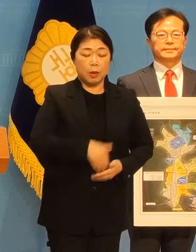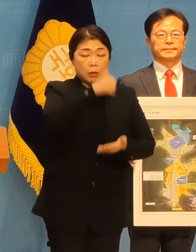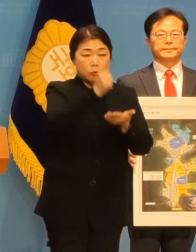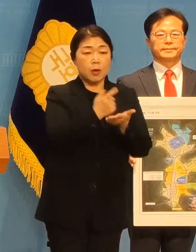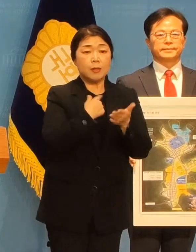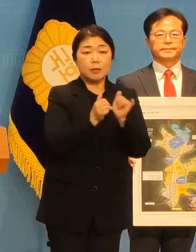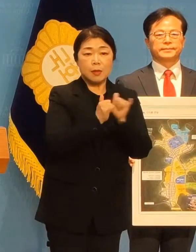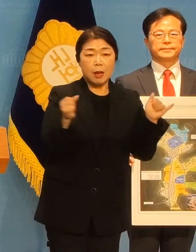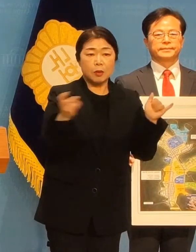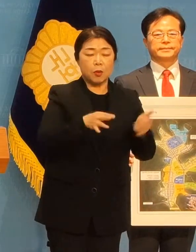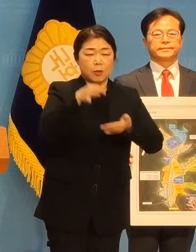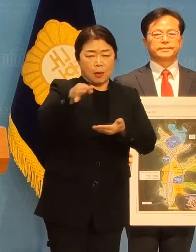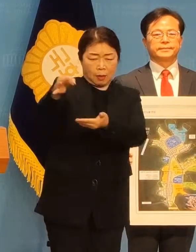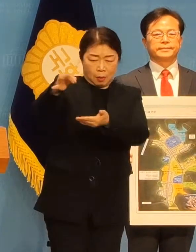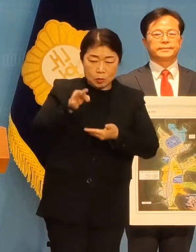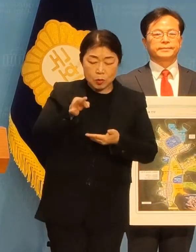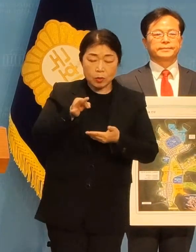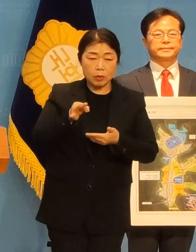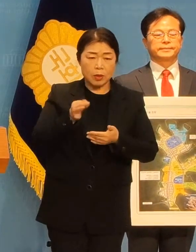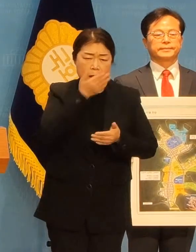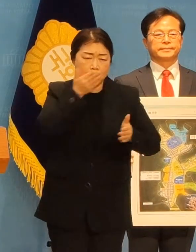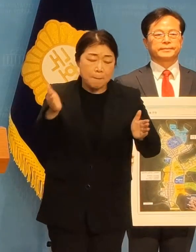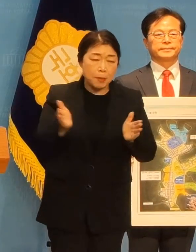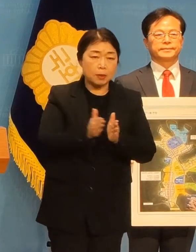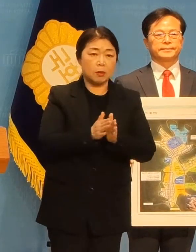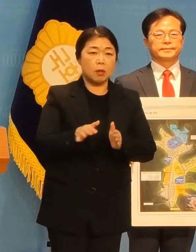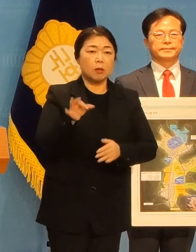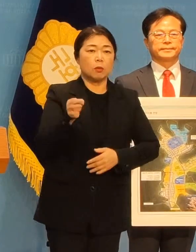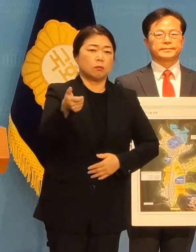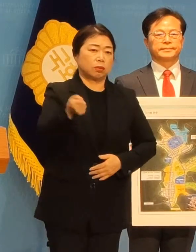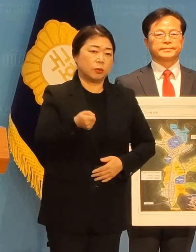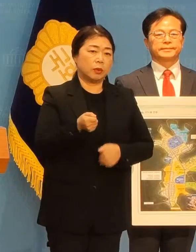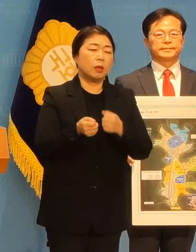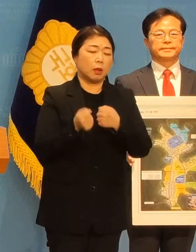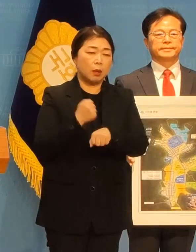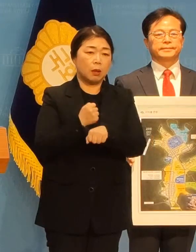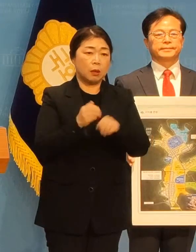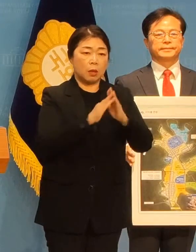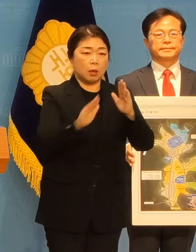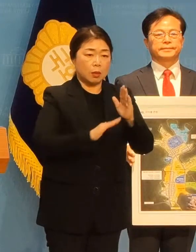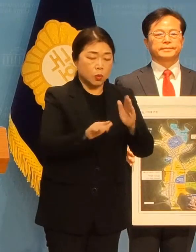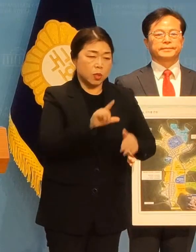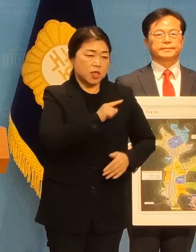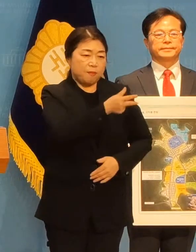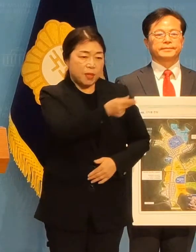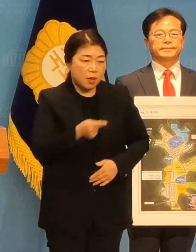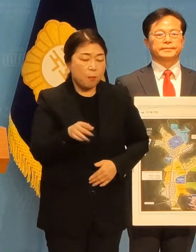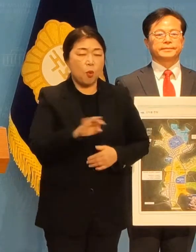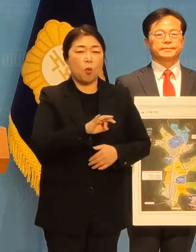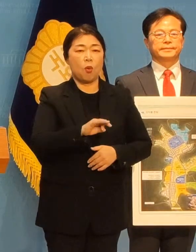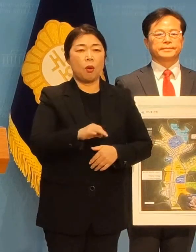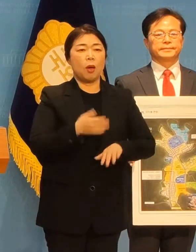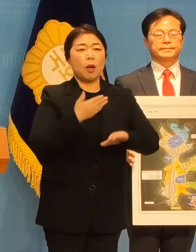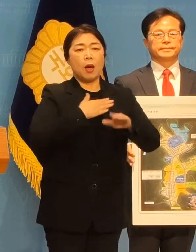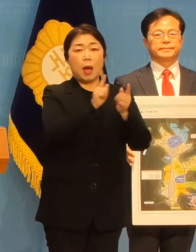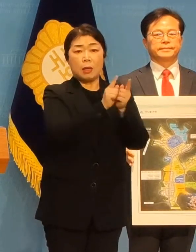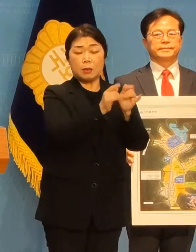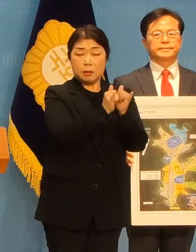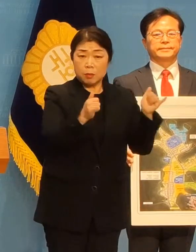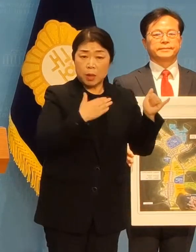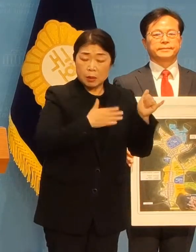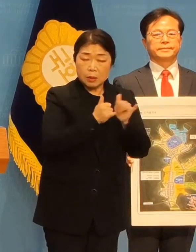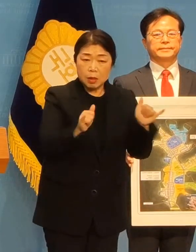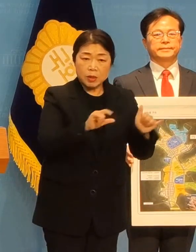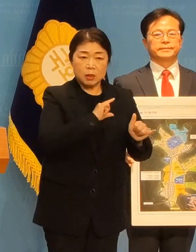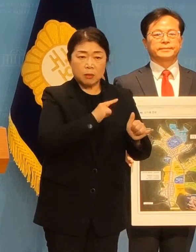받은 사람들까지도 환수 대상으로 함으로써 가족, 차명, 지인 명의로 돌린 재산까지 환수할 수